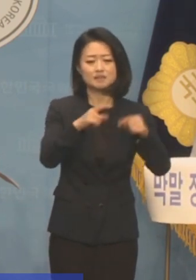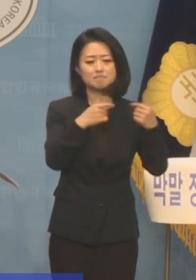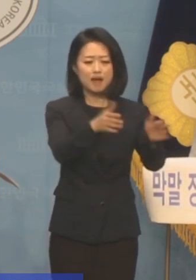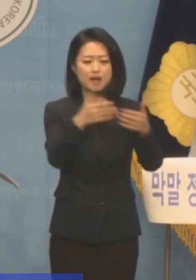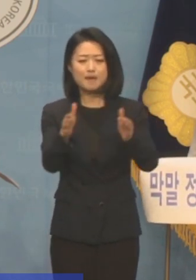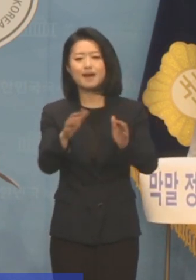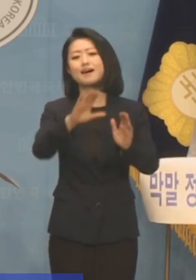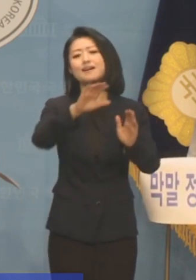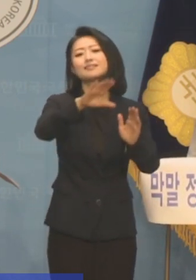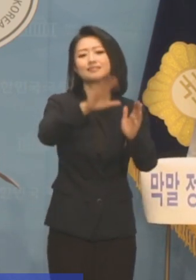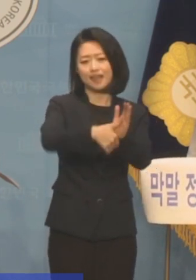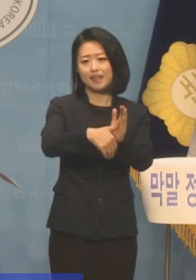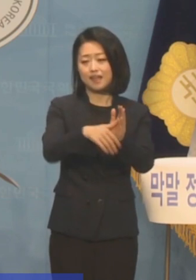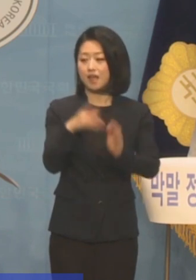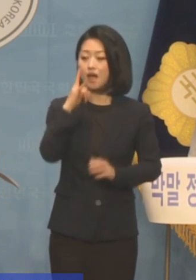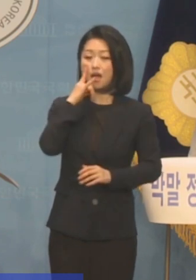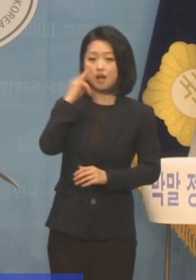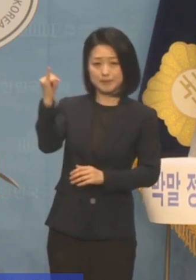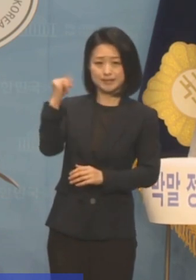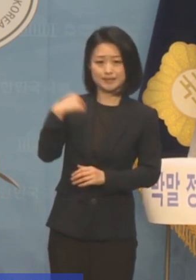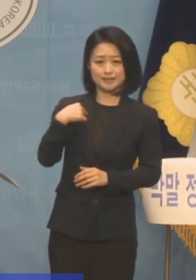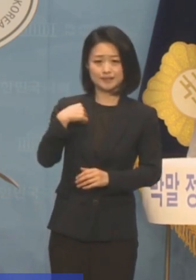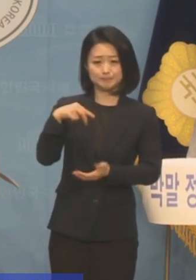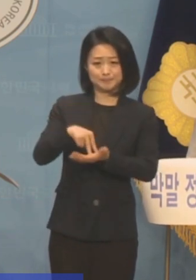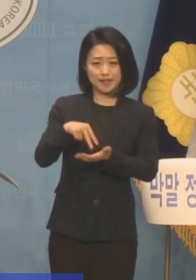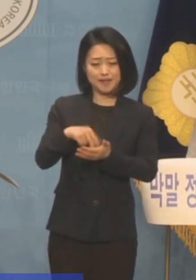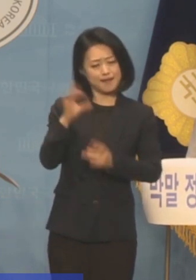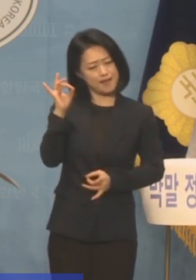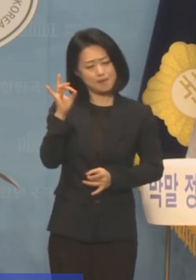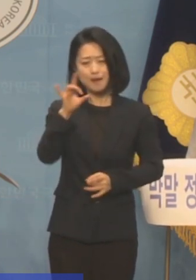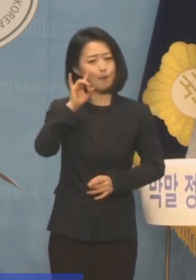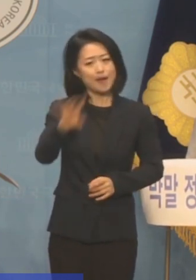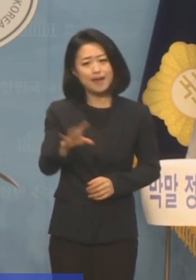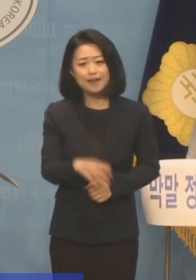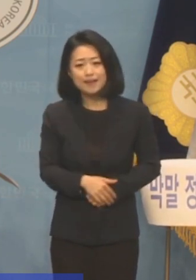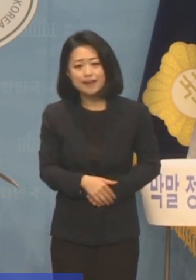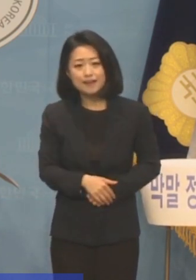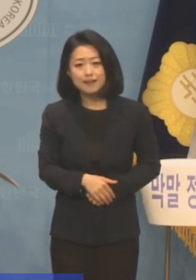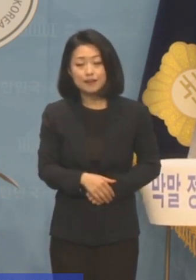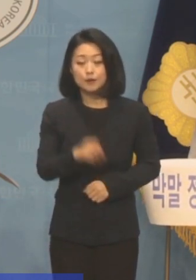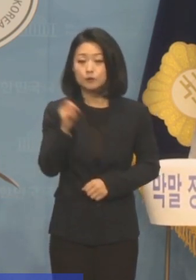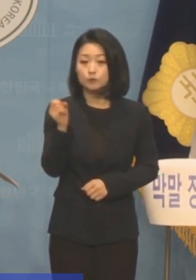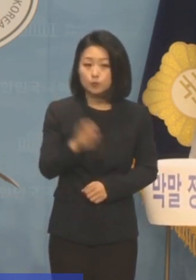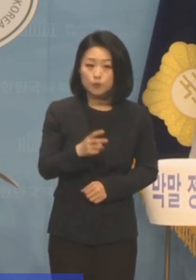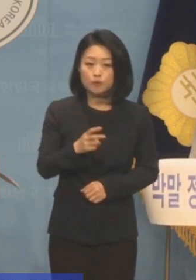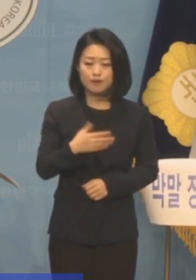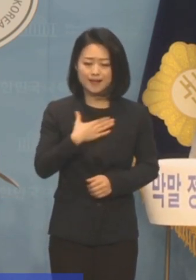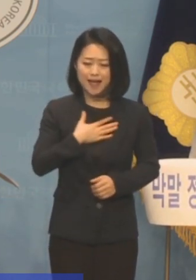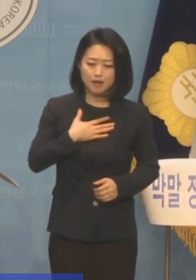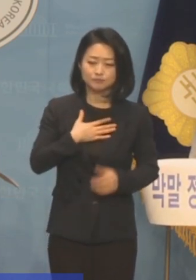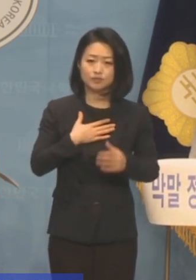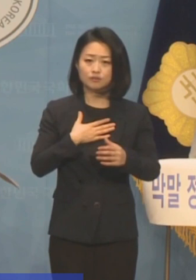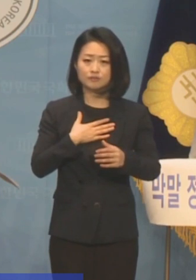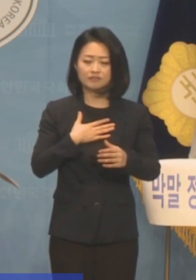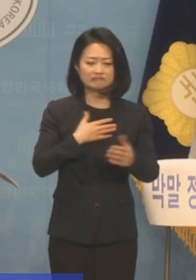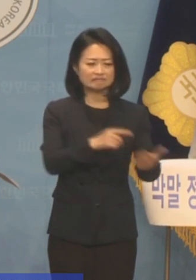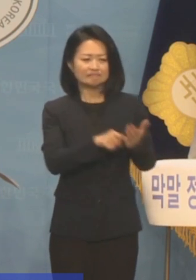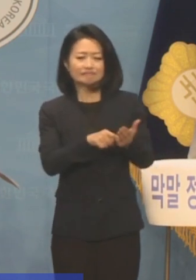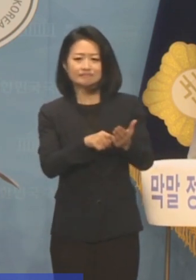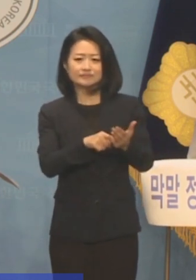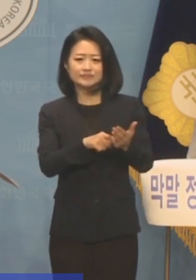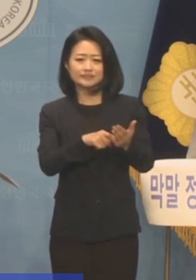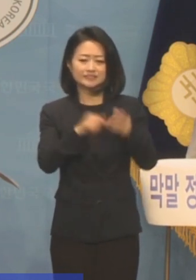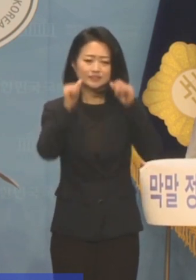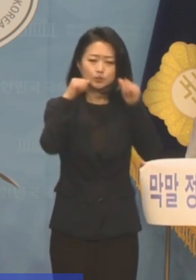이런 때에 우리 어머니들이 더 이상 가만히 있을 수가 없습니다 심지어는 감정을 여가 없이 드러내는 노골적인